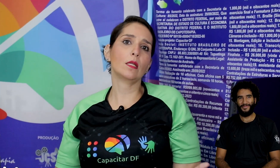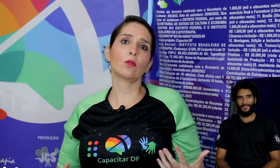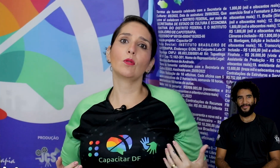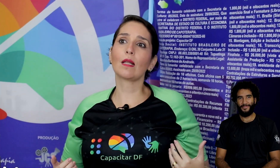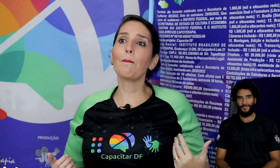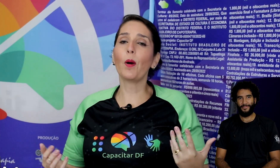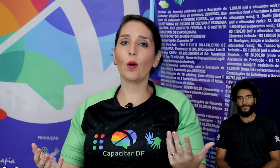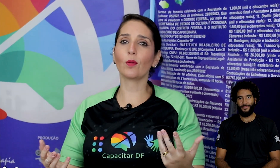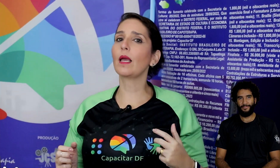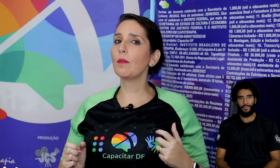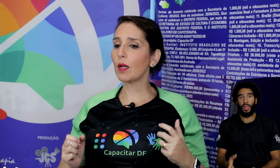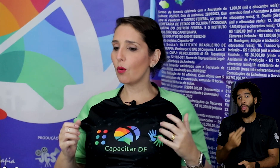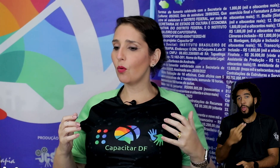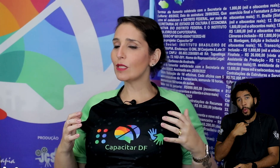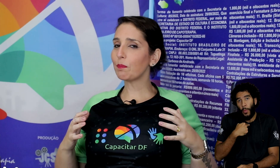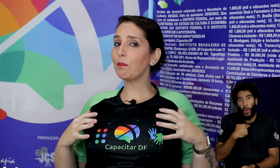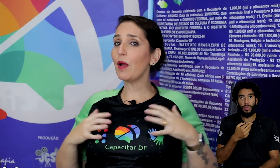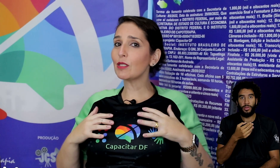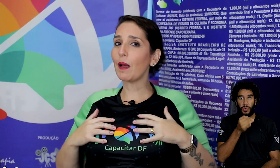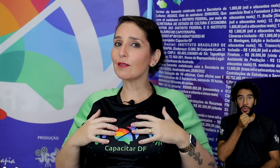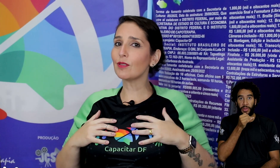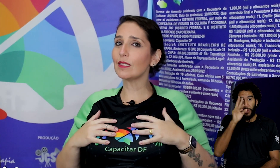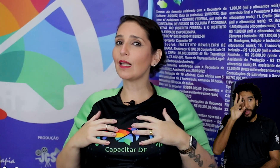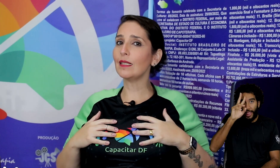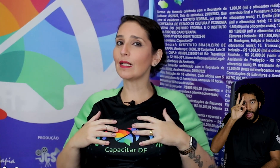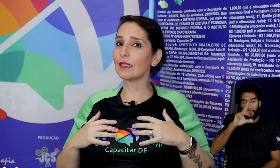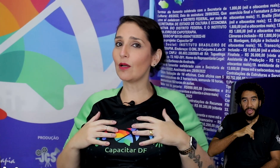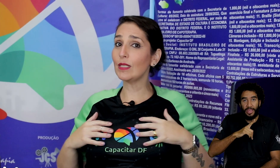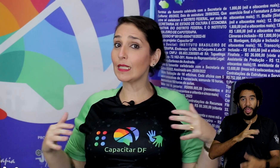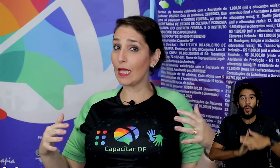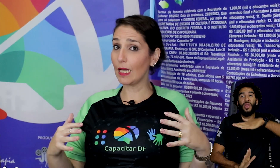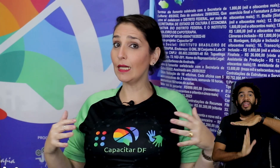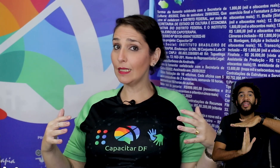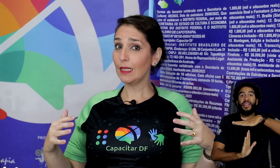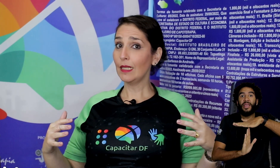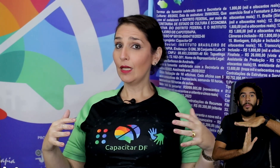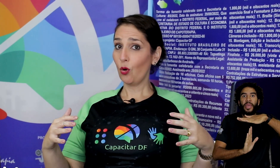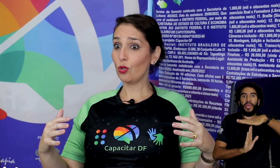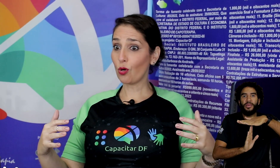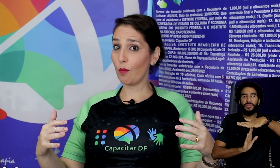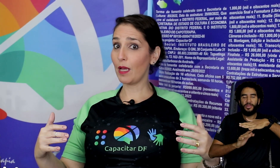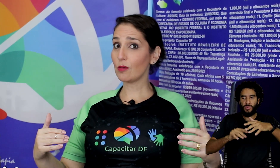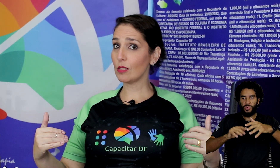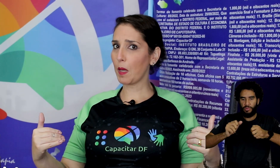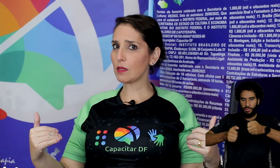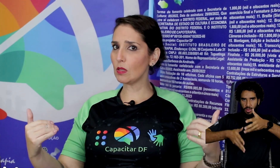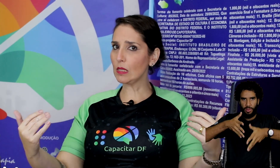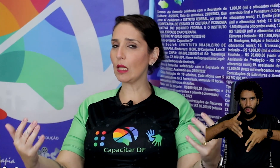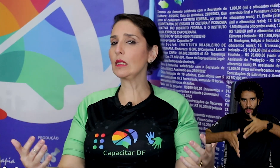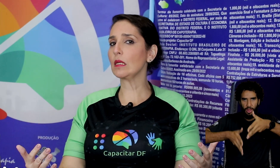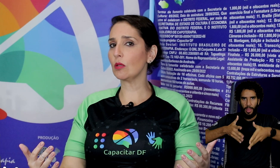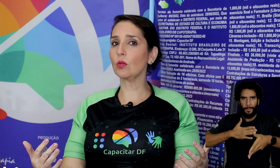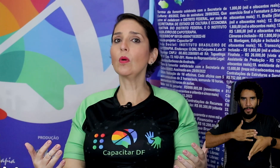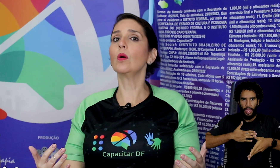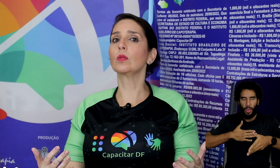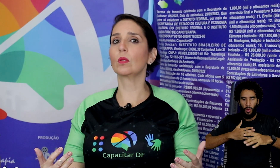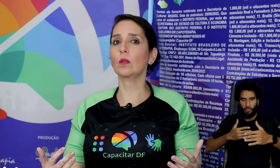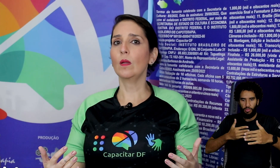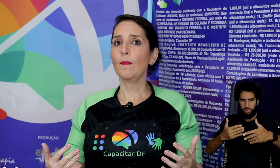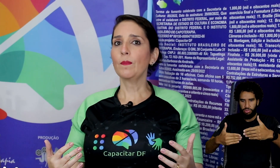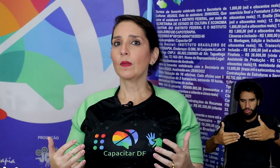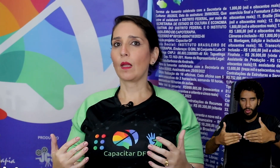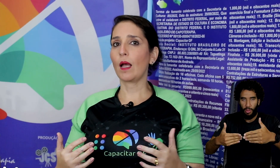fazer isso, eu extrapolo. Lembra? O meu espaço de sinalização encerra onde começa o espaço de sinalização do